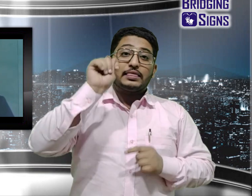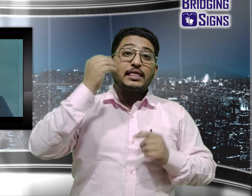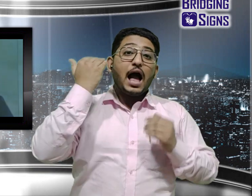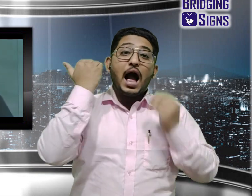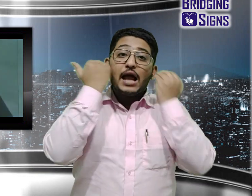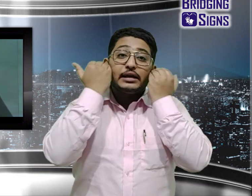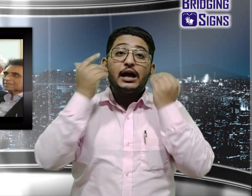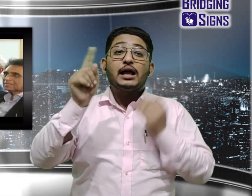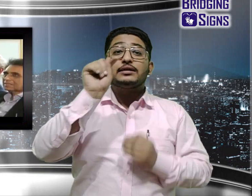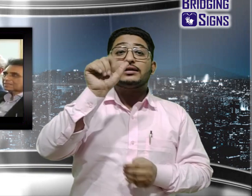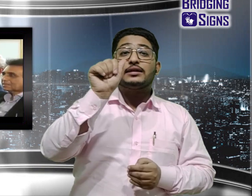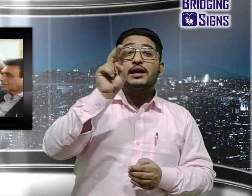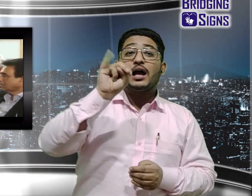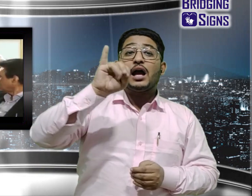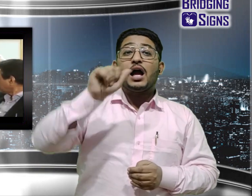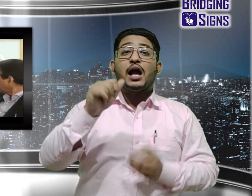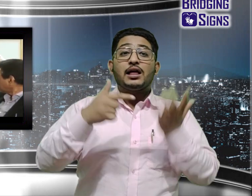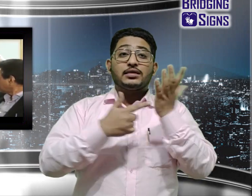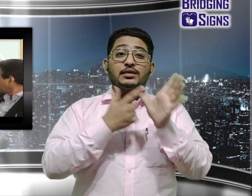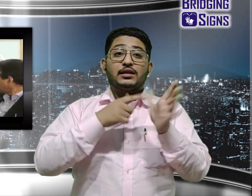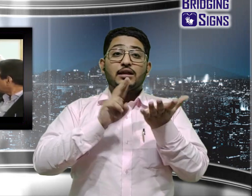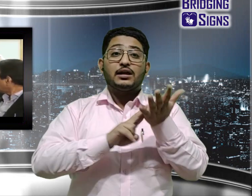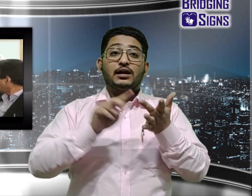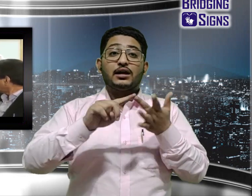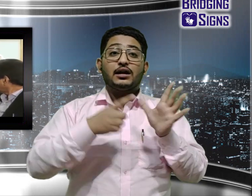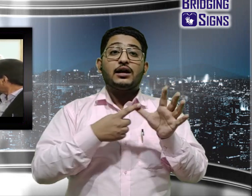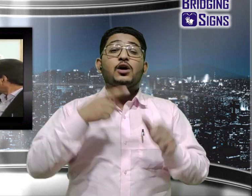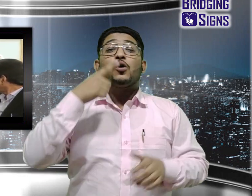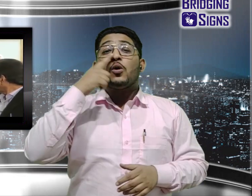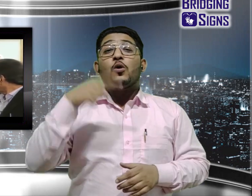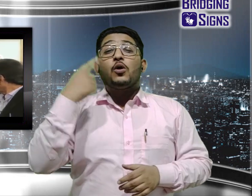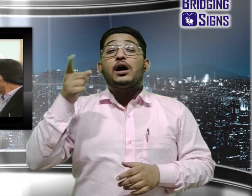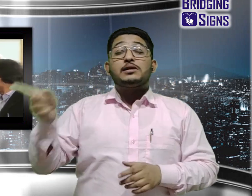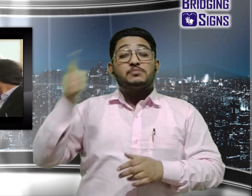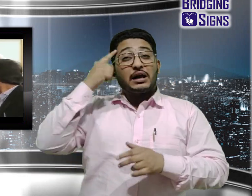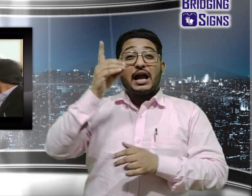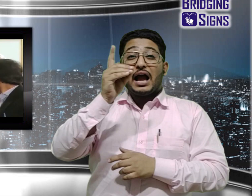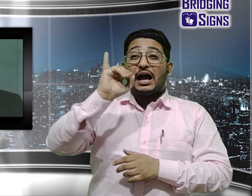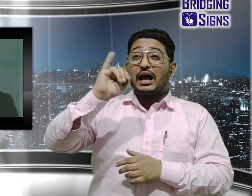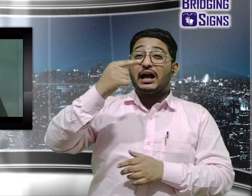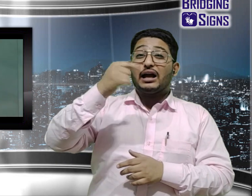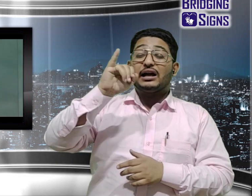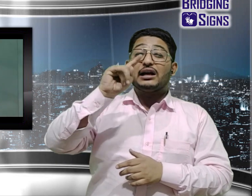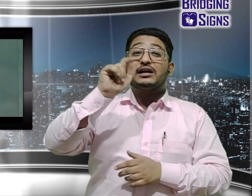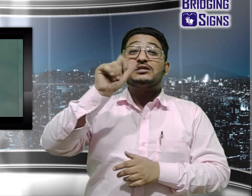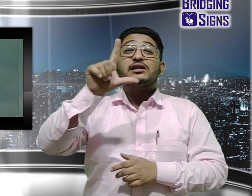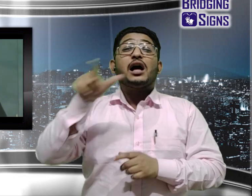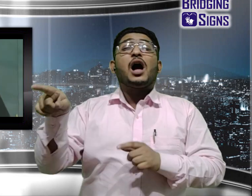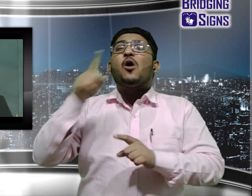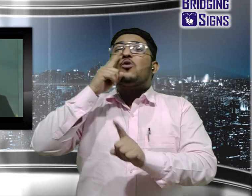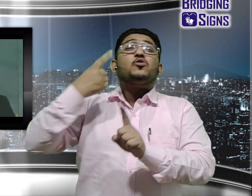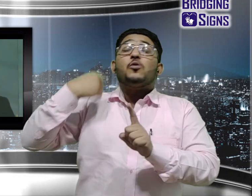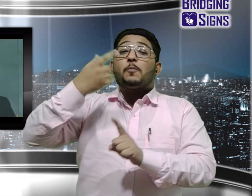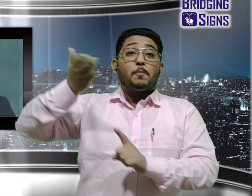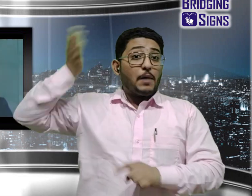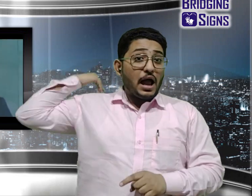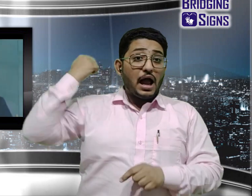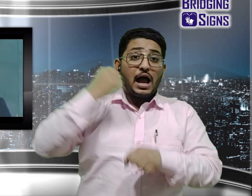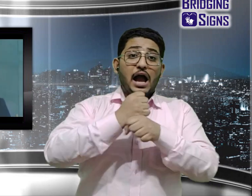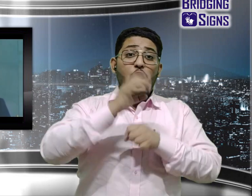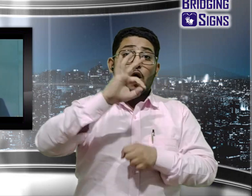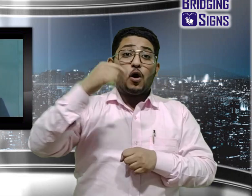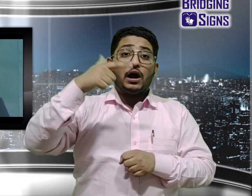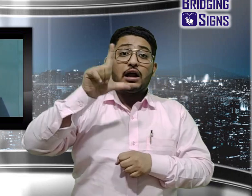बताएंगी कि ये क्या है विजन ऑफ डिजिटल पाकिस्तान। आप सीनियर गूगल एग्जीक्यूटिव